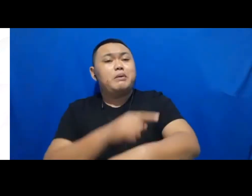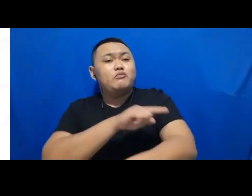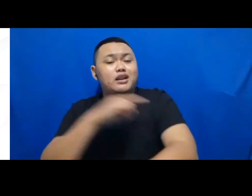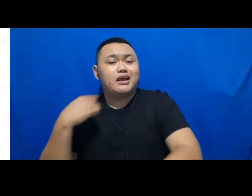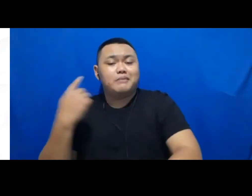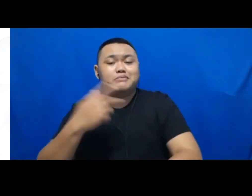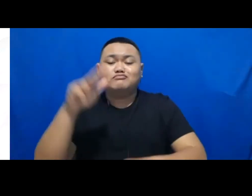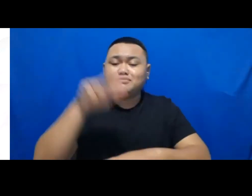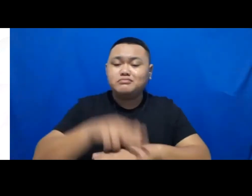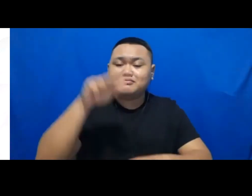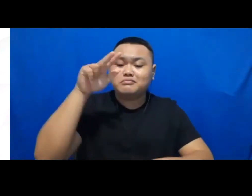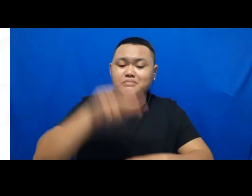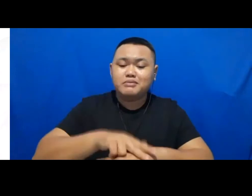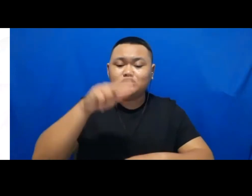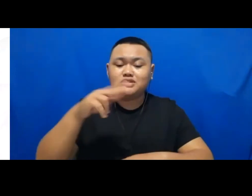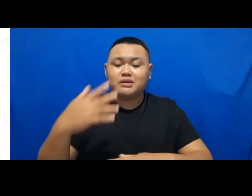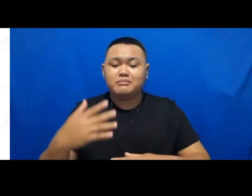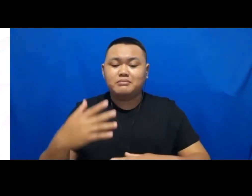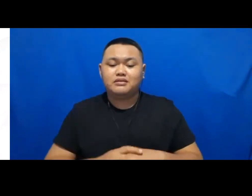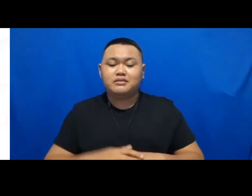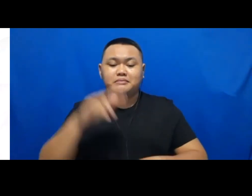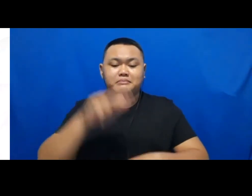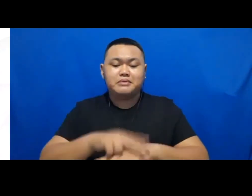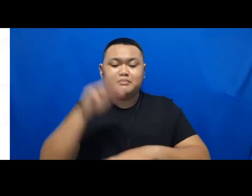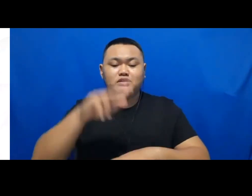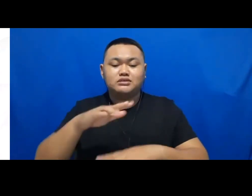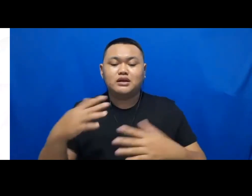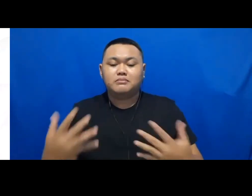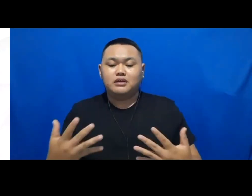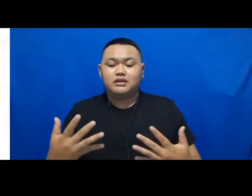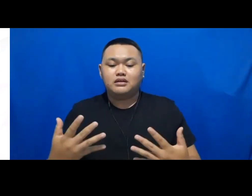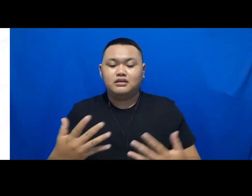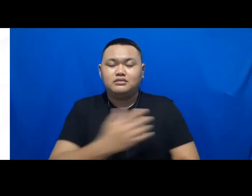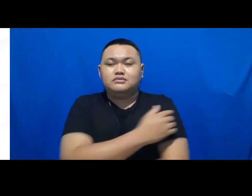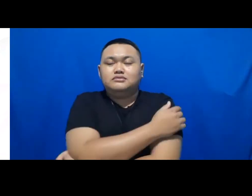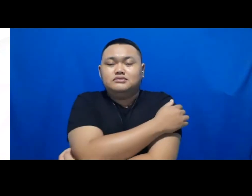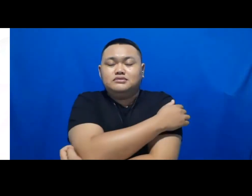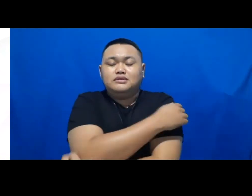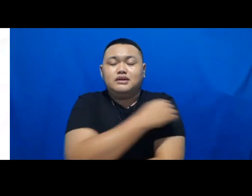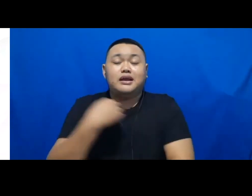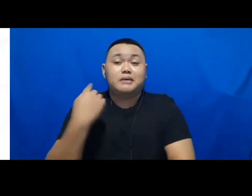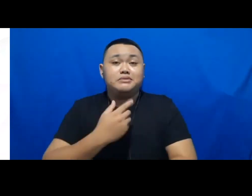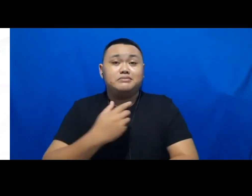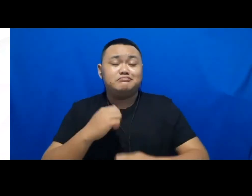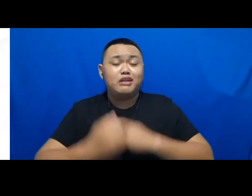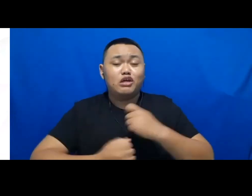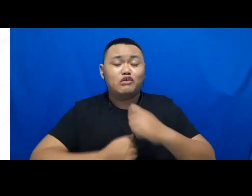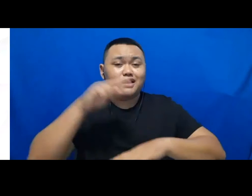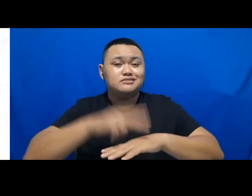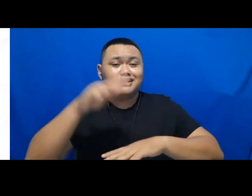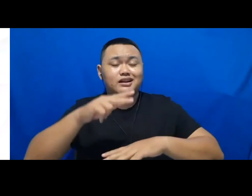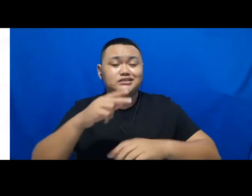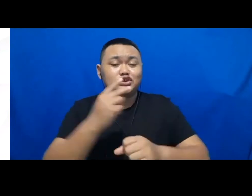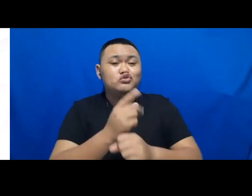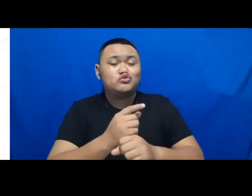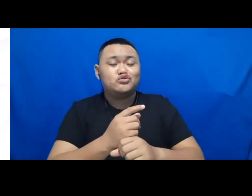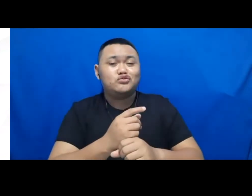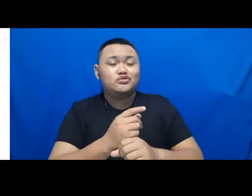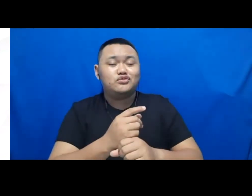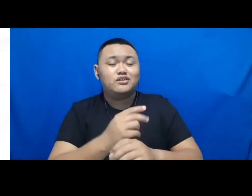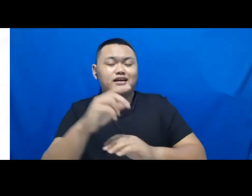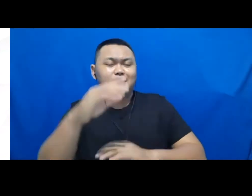deklarasi kesetaraan gender dan anti perundungan. Semuanya di lapang, dikemas dengan permainan tradisional dan diakhiri dengan